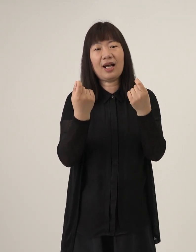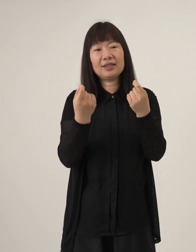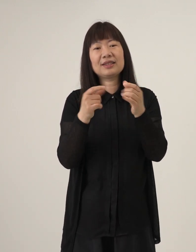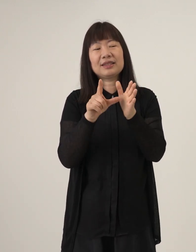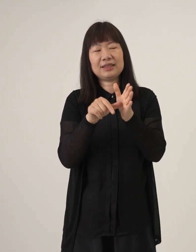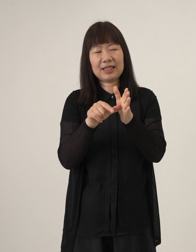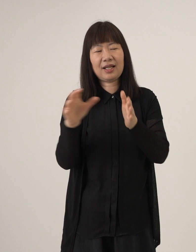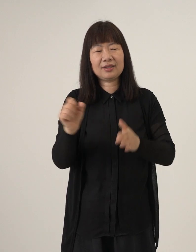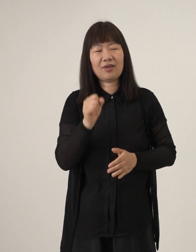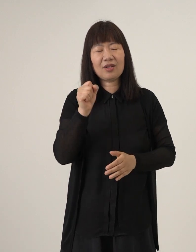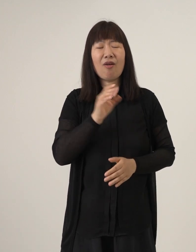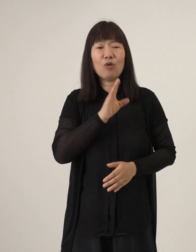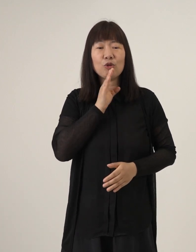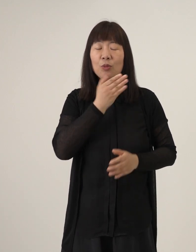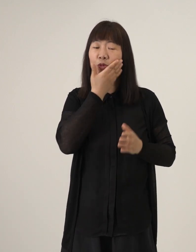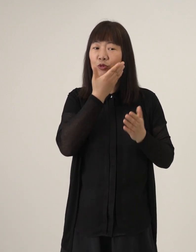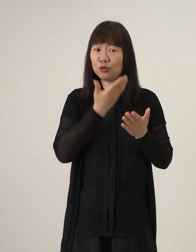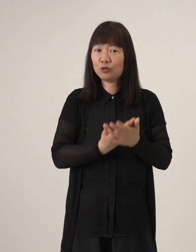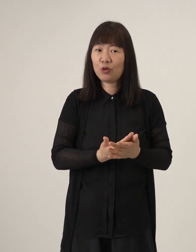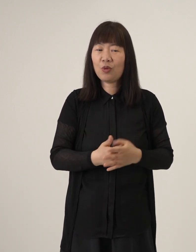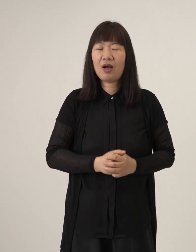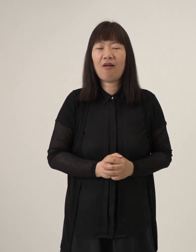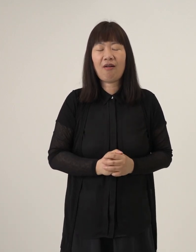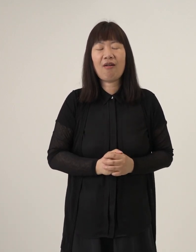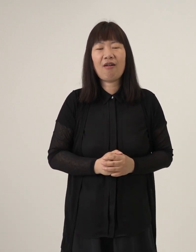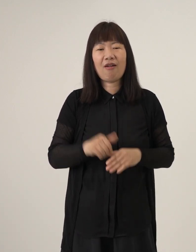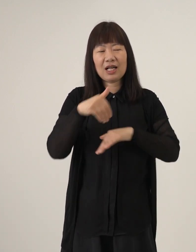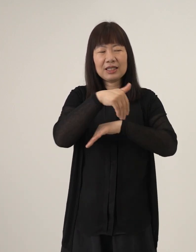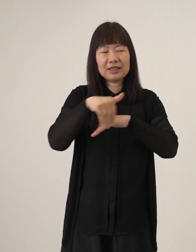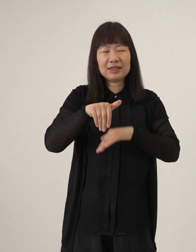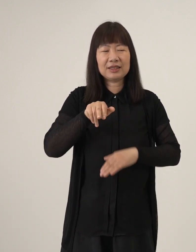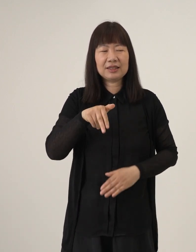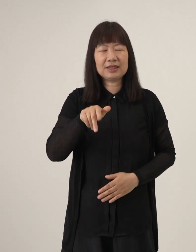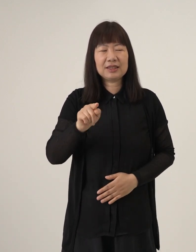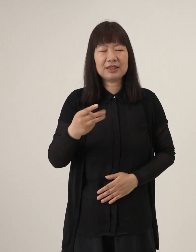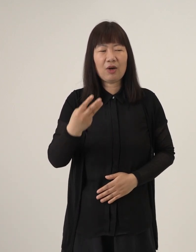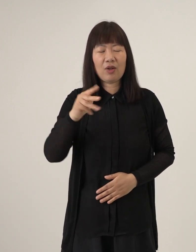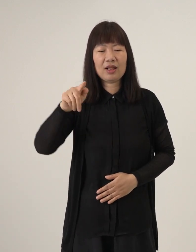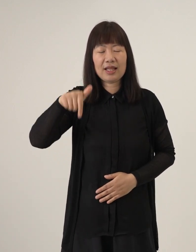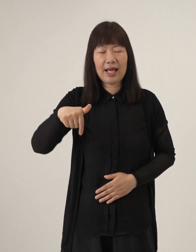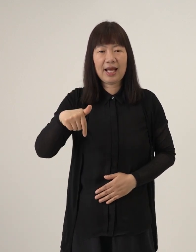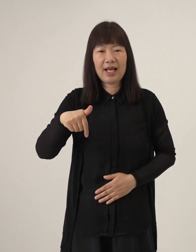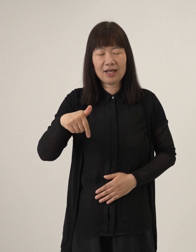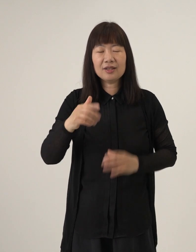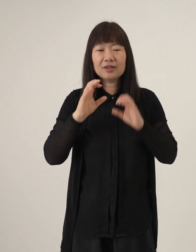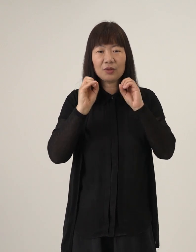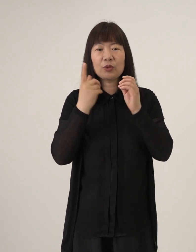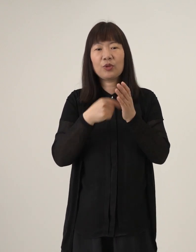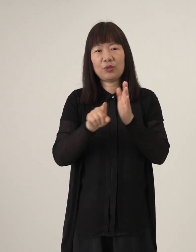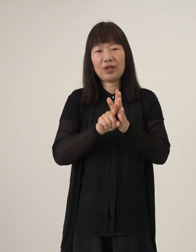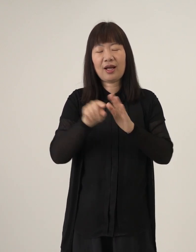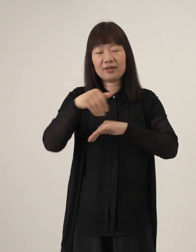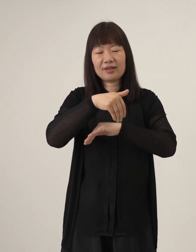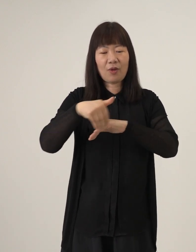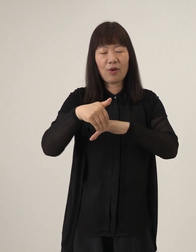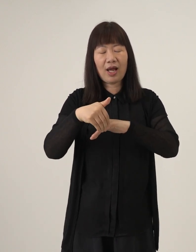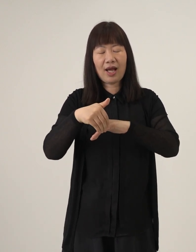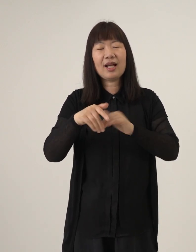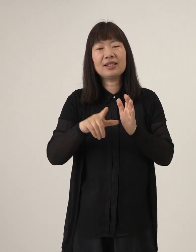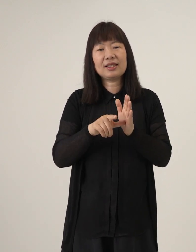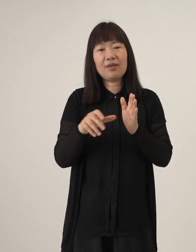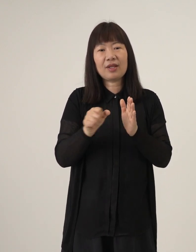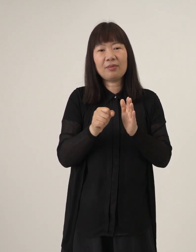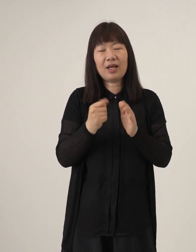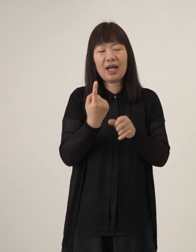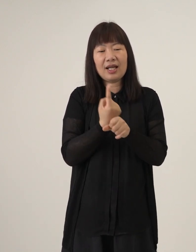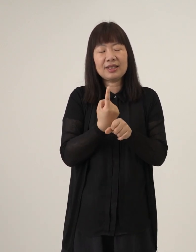컨퍼런스예요. 그러니까 굉장히 중요한 전략 컨퍼런스였더라고요. 그래서 1시간을 빼놓을